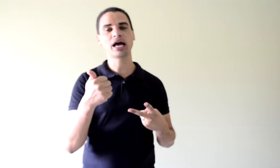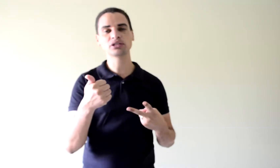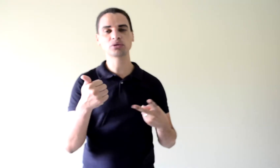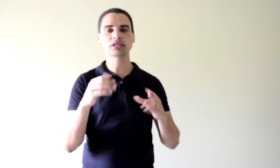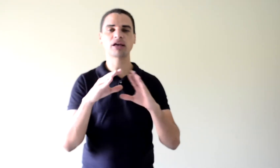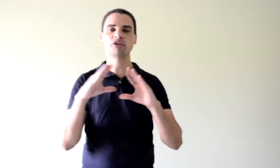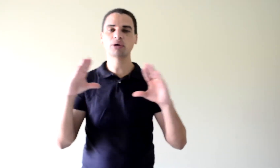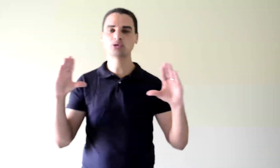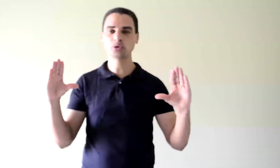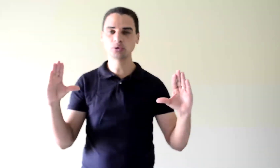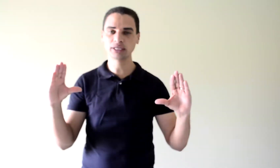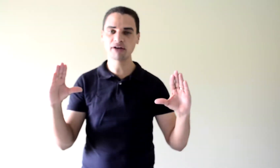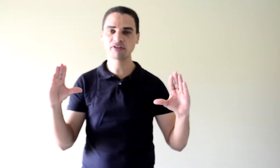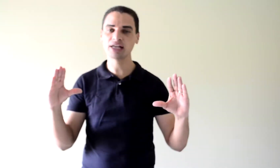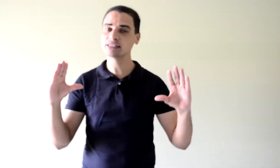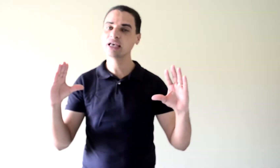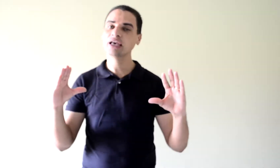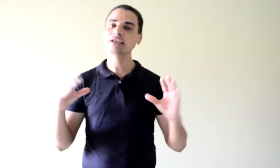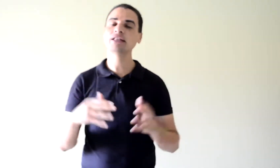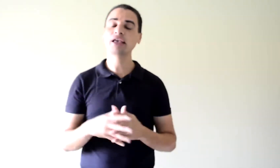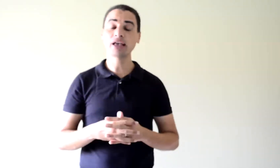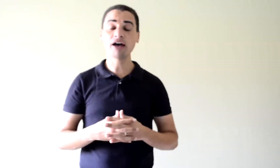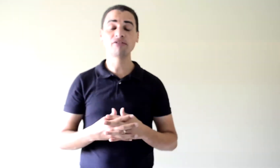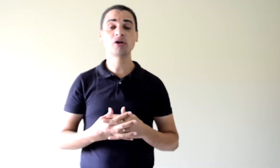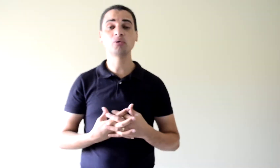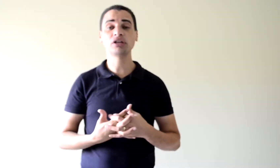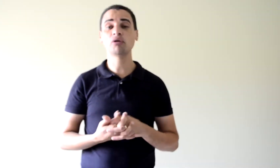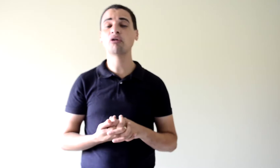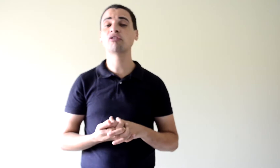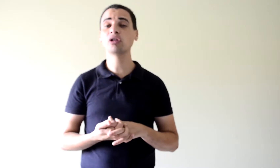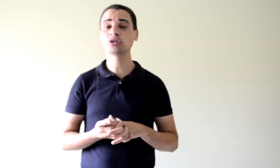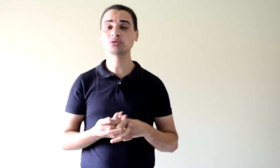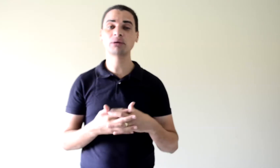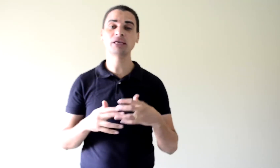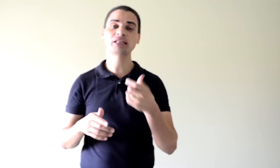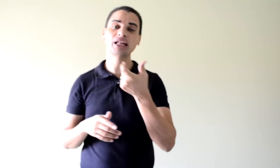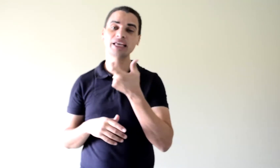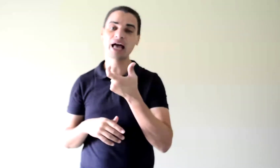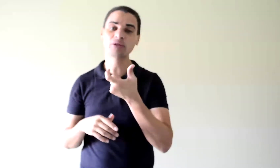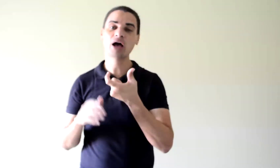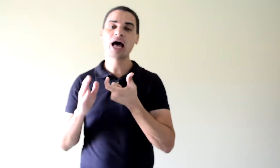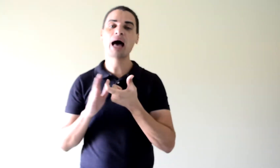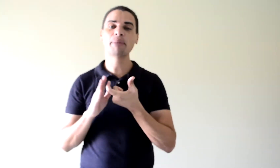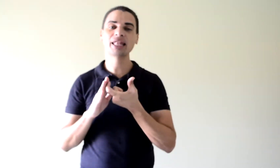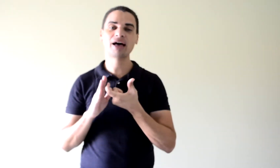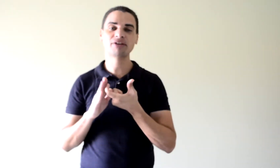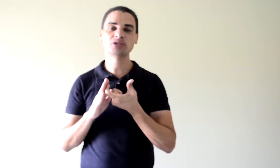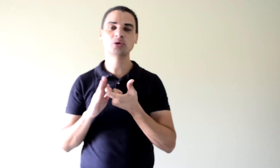que tem a ver com a estrutura da frase, e tem a ver com o nível morfológico também, que está ligado à palavra, à estrutura